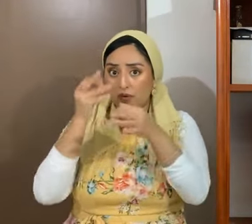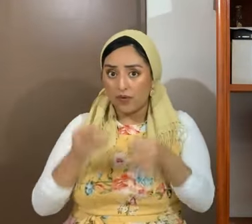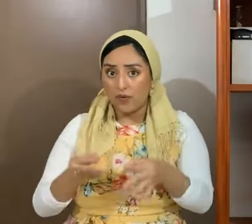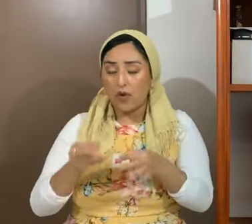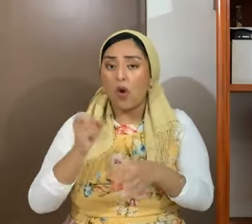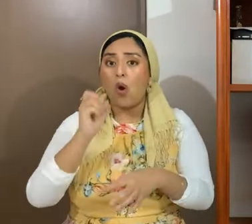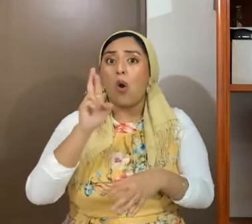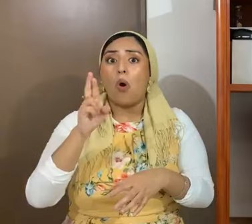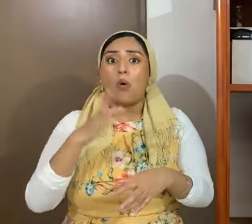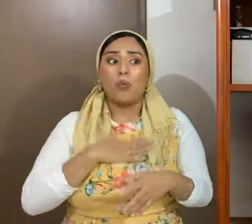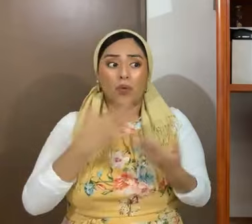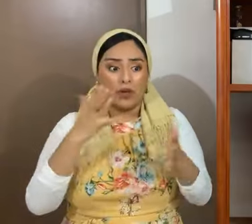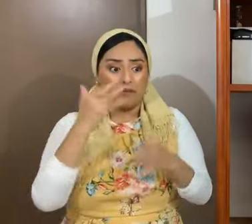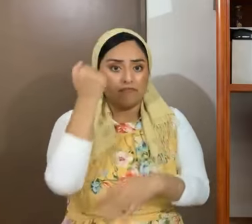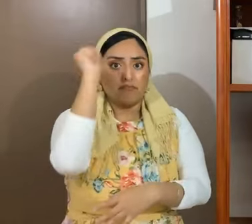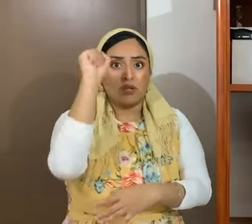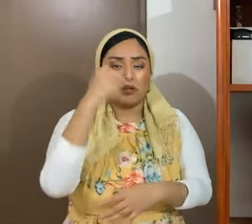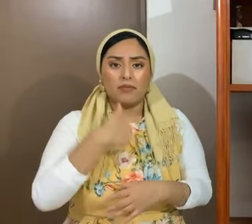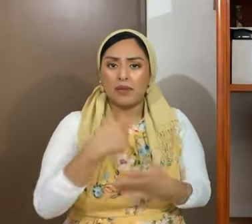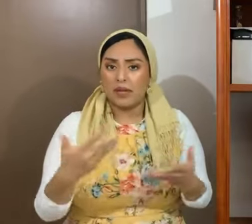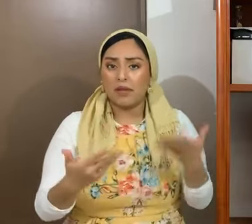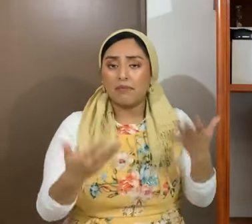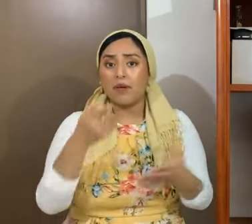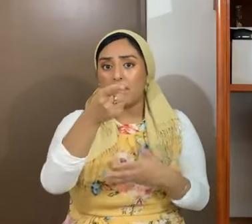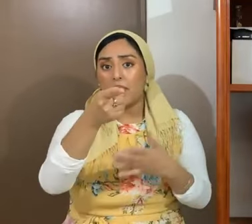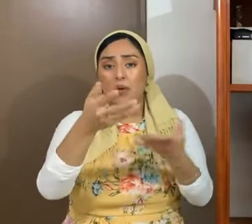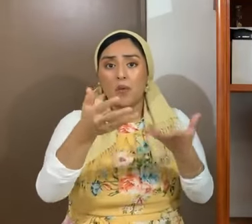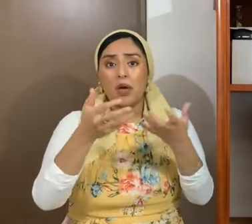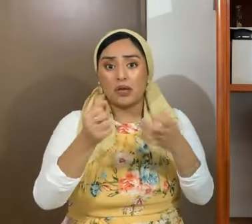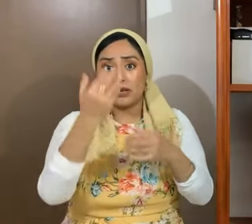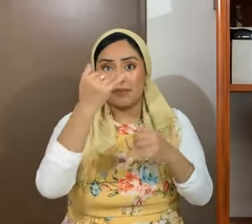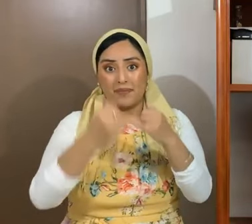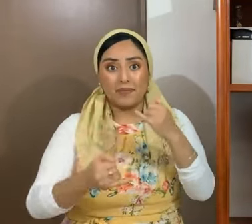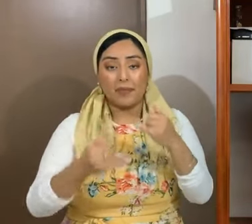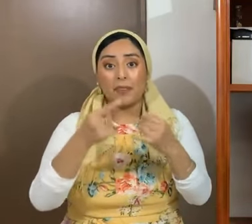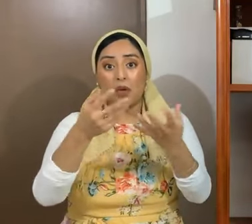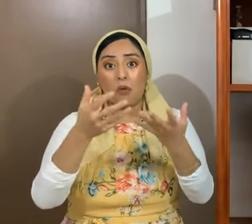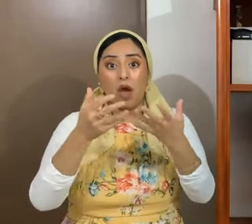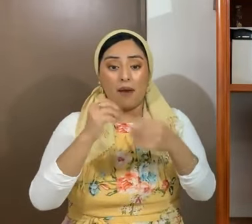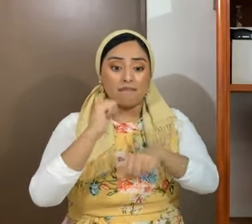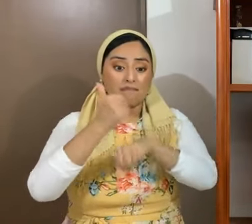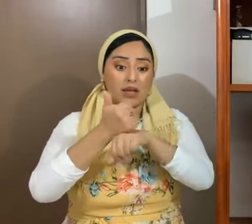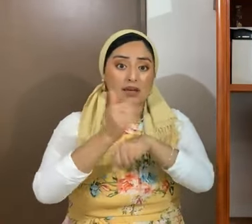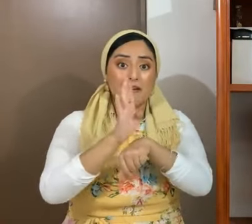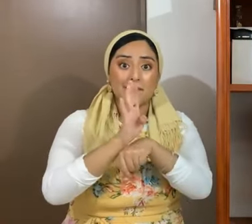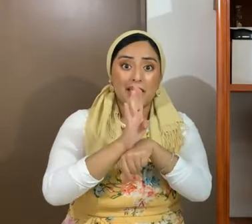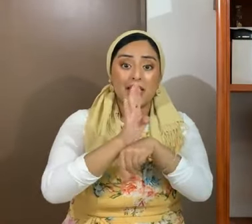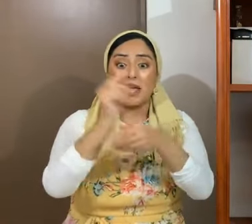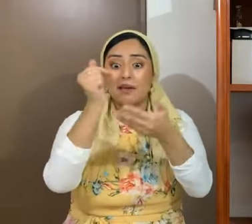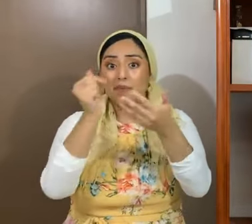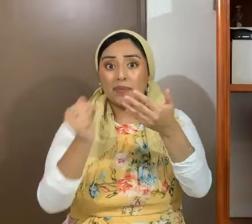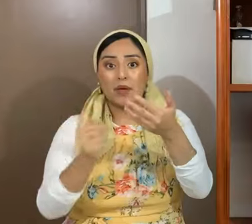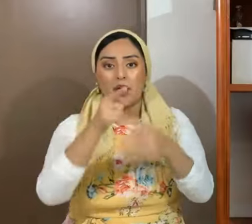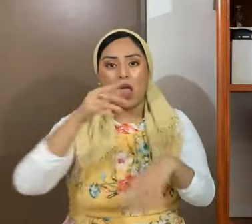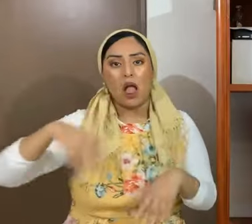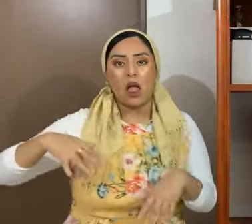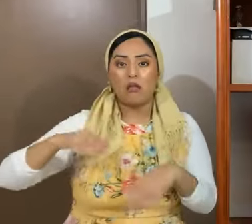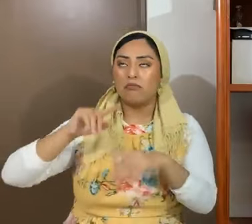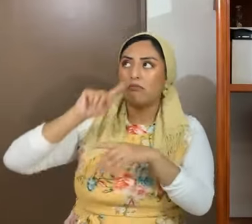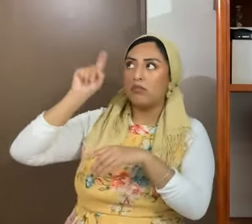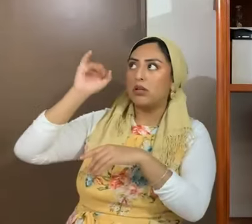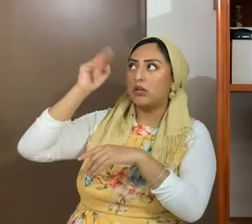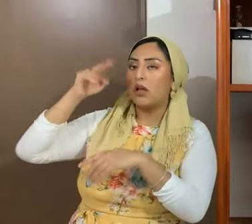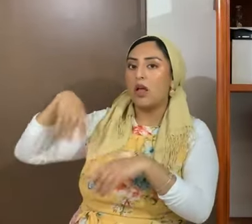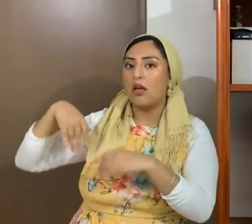o ya nos rebelamos? A lo mejor tú estás queriendo fuera de Shabbat hacer un negocio, hacer esto, hacer lo otro, ni siquiera lo has consultado